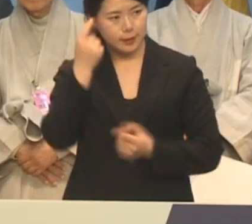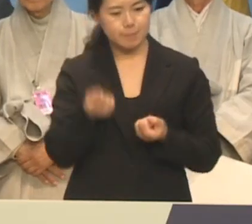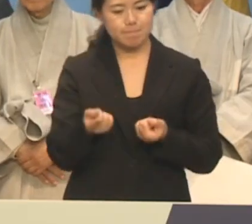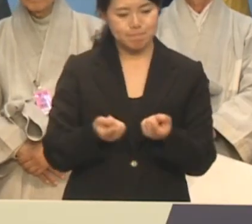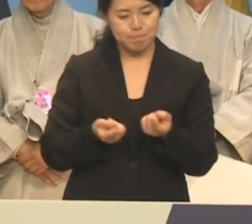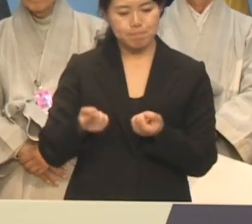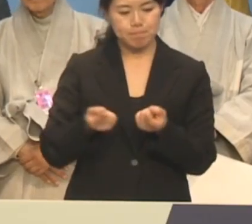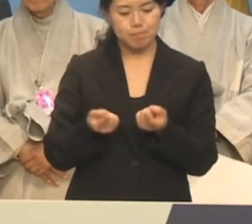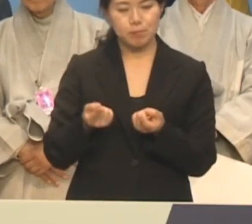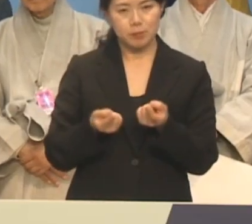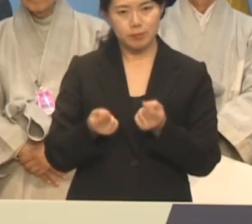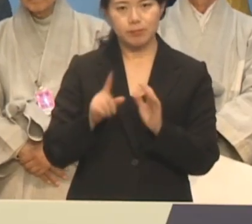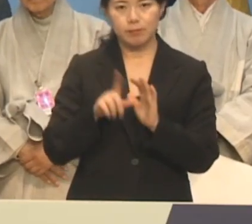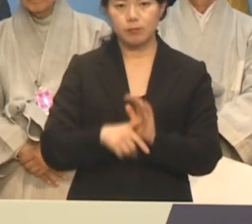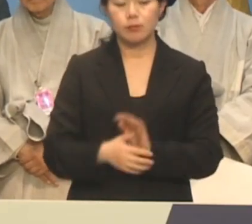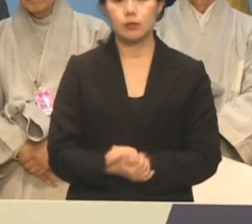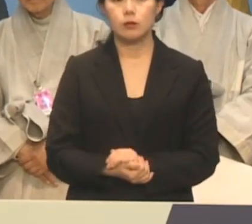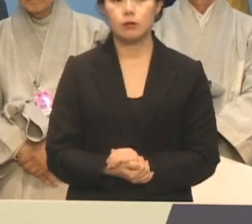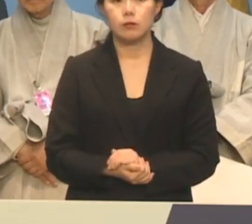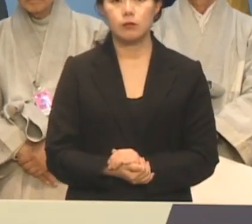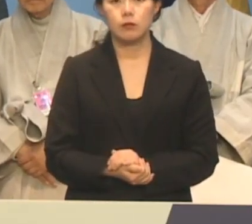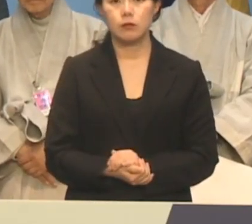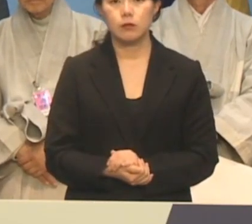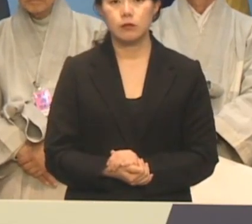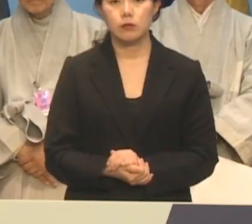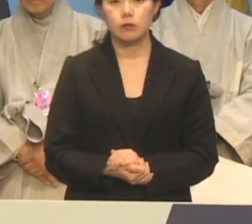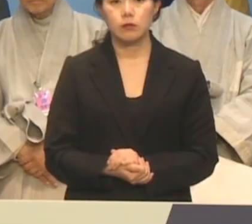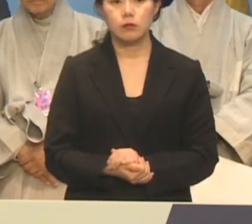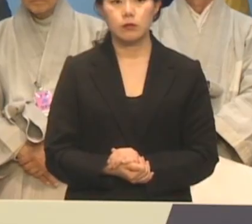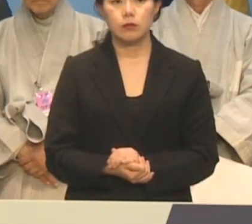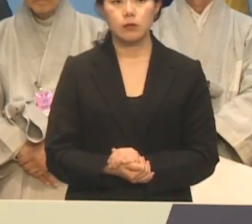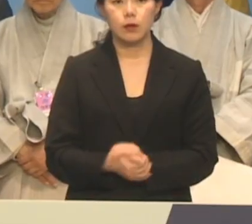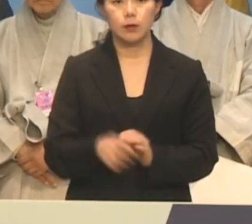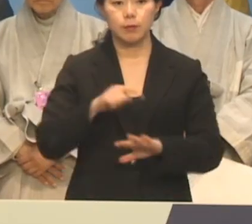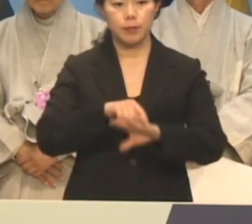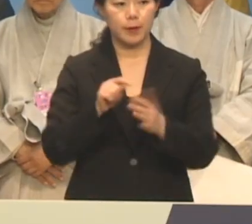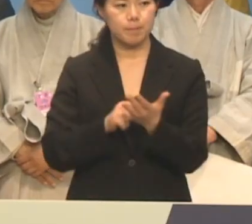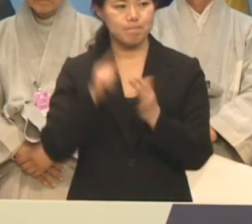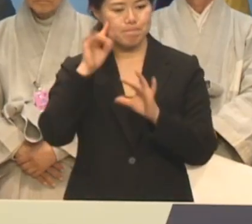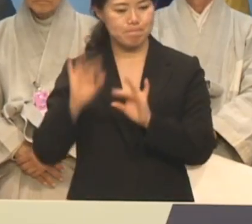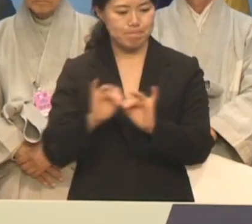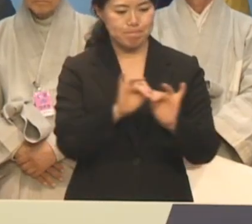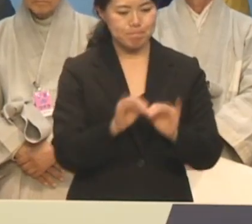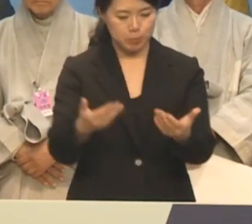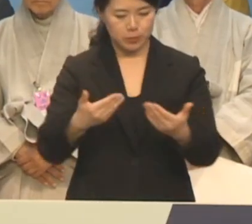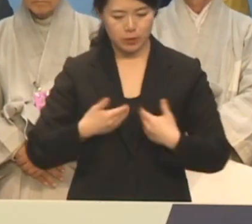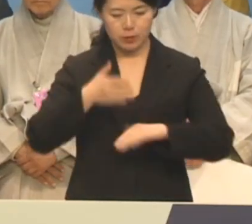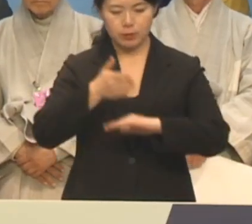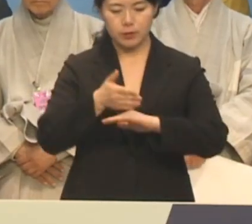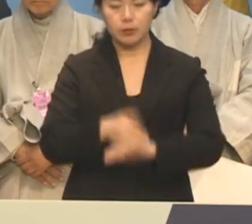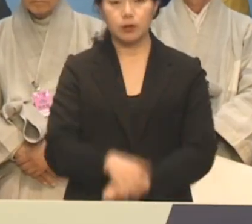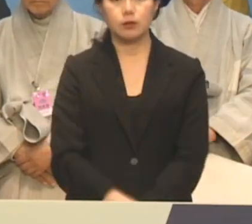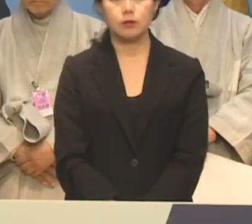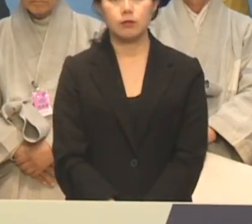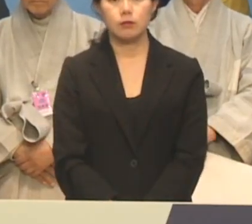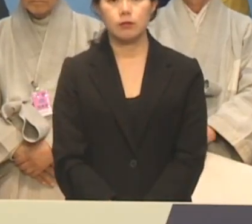조율하는 과정에 늘 같은 마음으로 참여해 주신 여러분들께 감사를